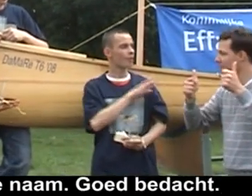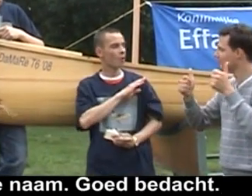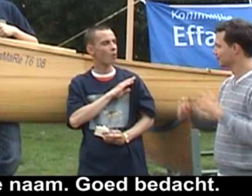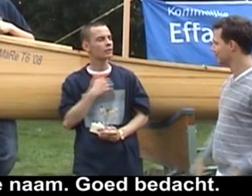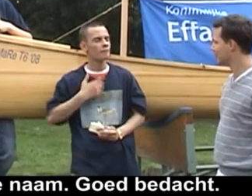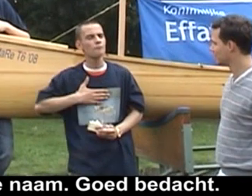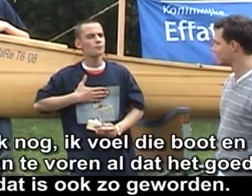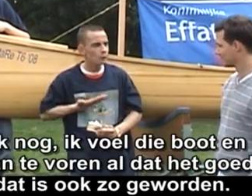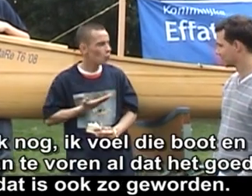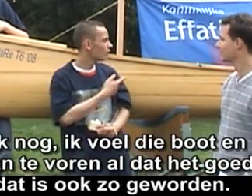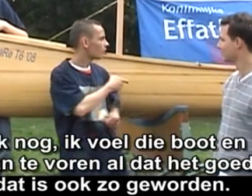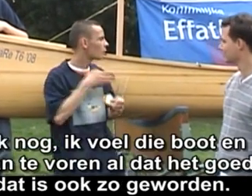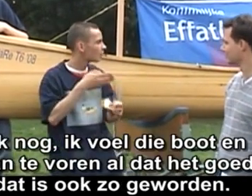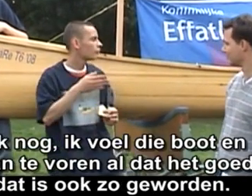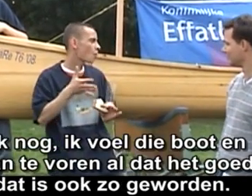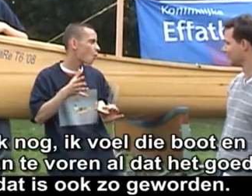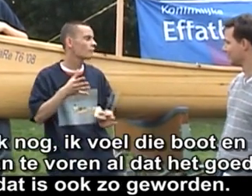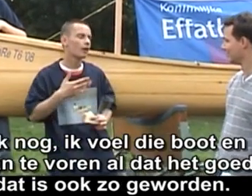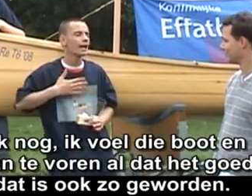naam en ook ik voel die boot.